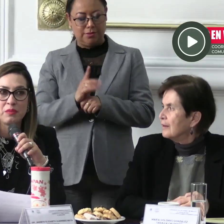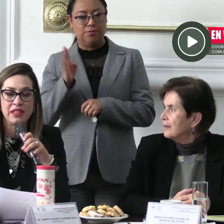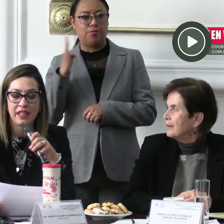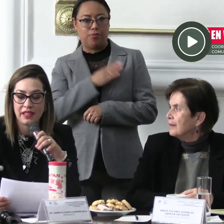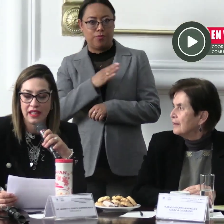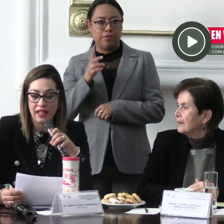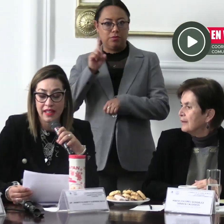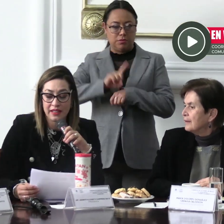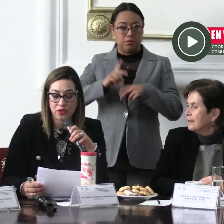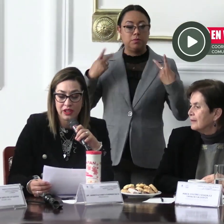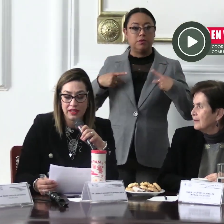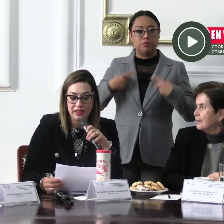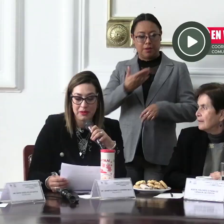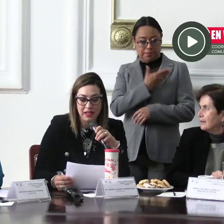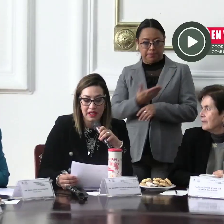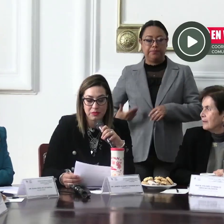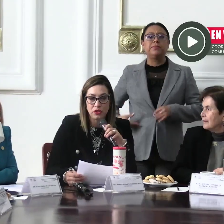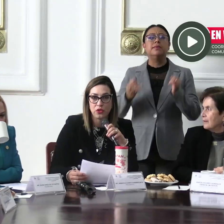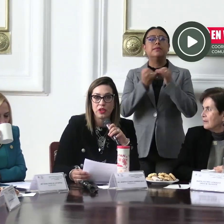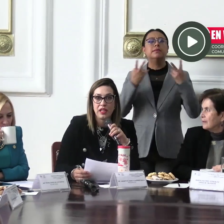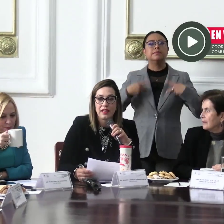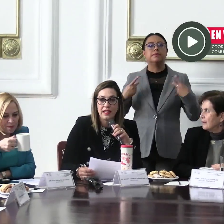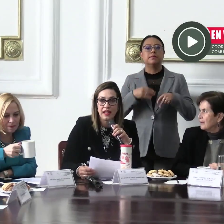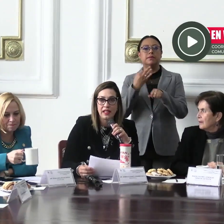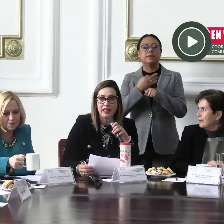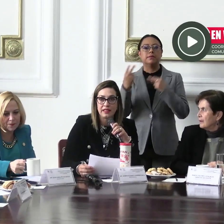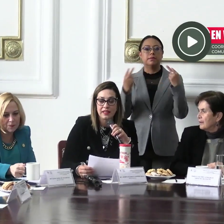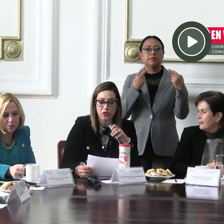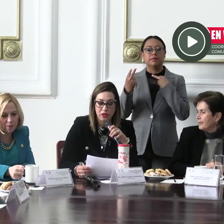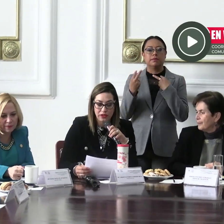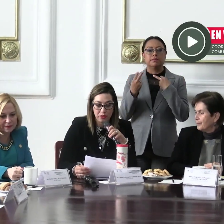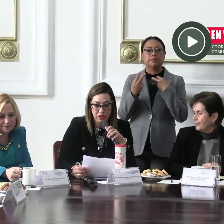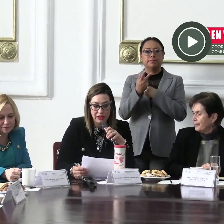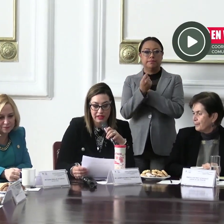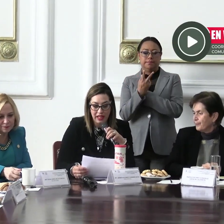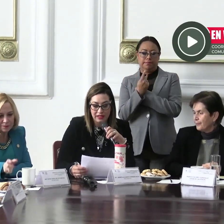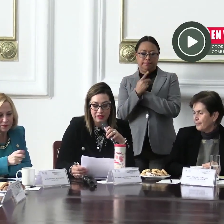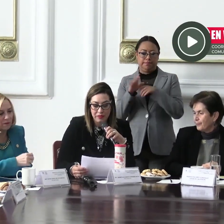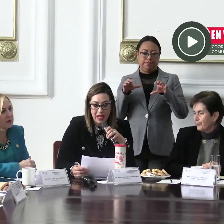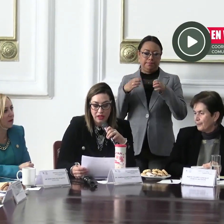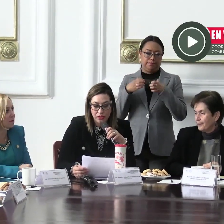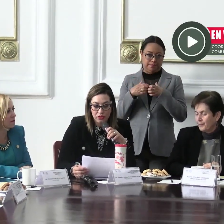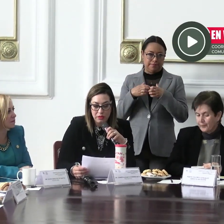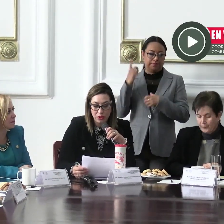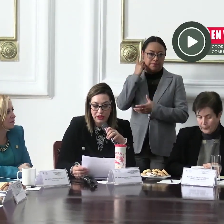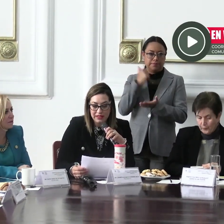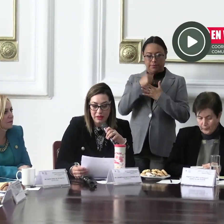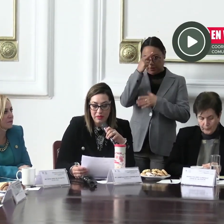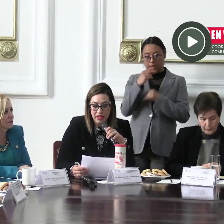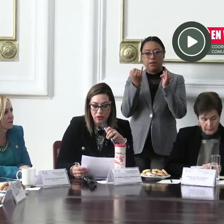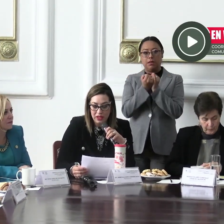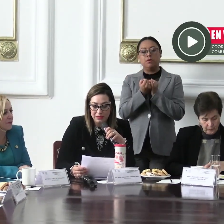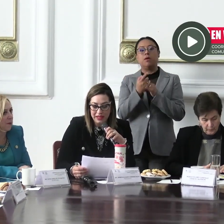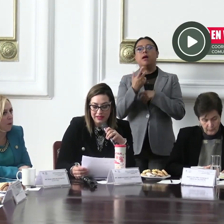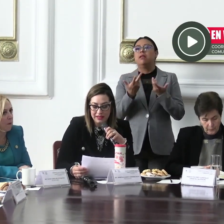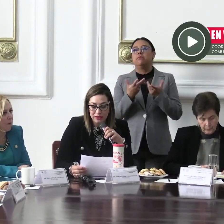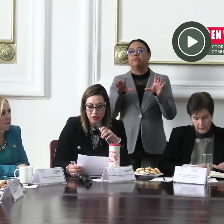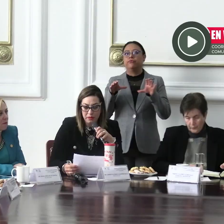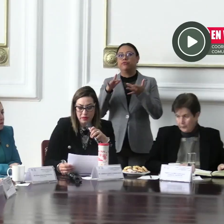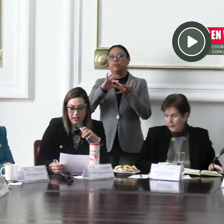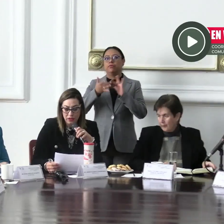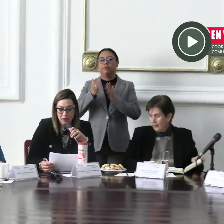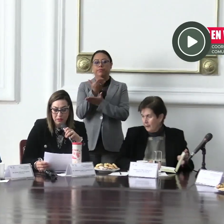quienes transmiten, a quienes nos siguen a través de la transmisión del canal del Congreso y medios digitales. Nos reunimos este miércoles